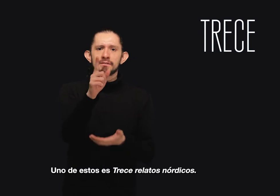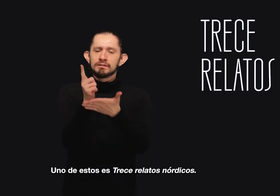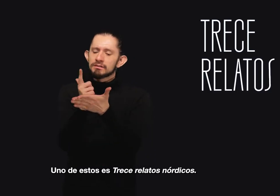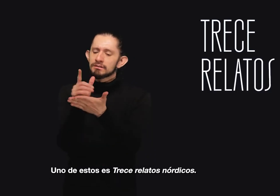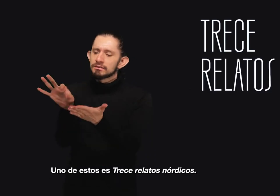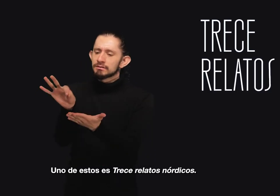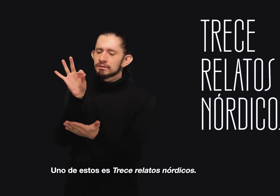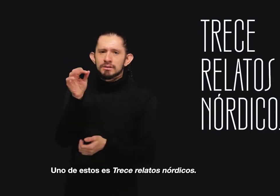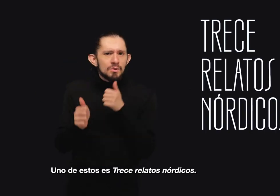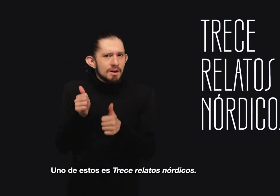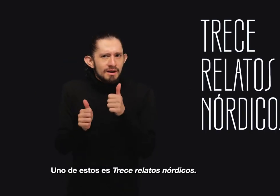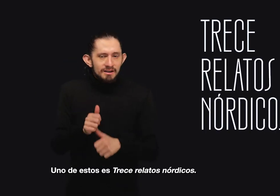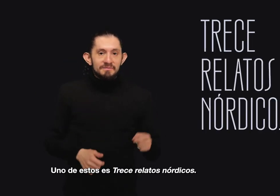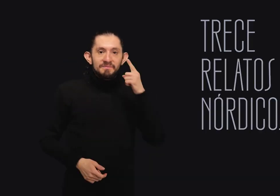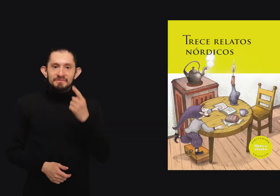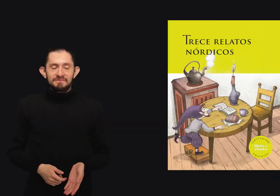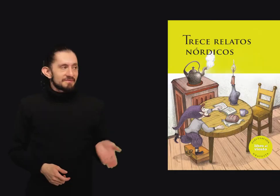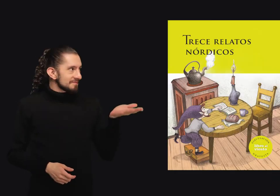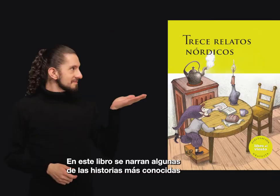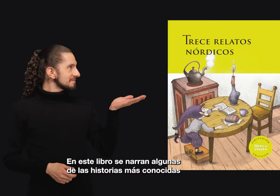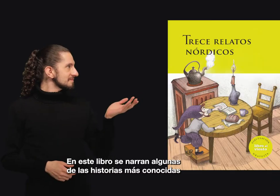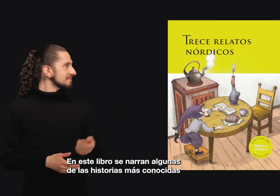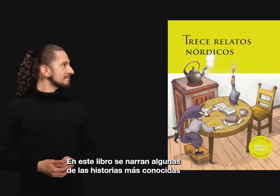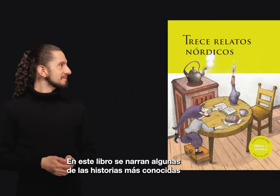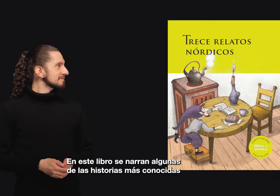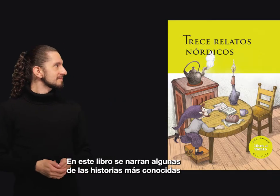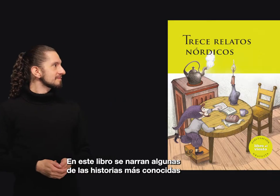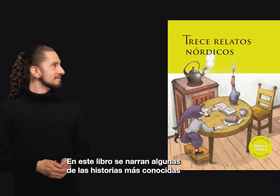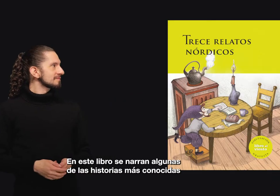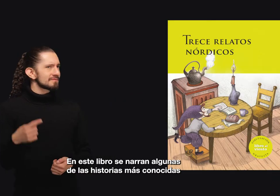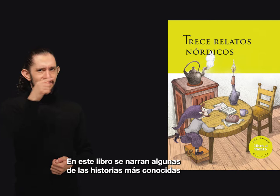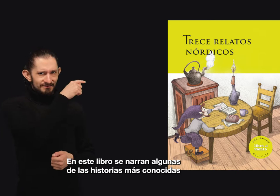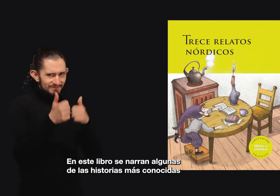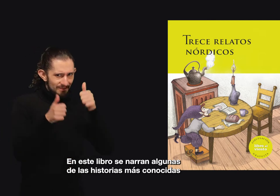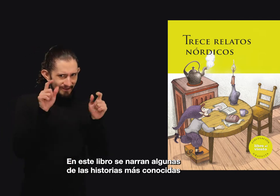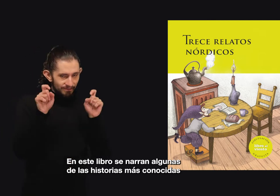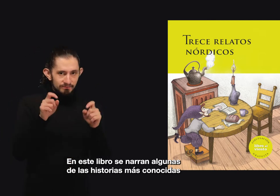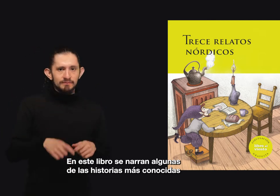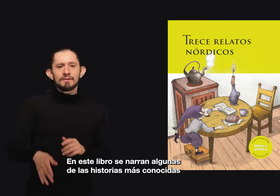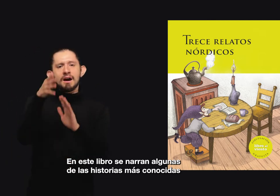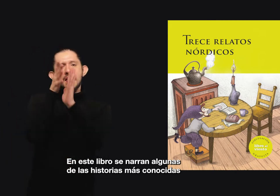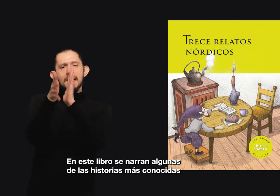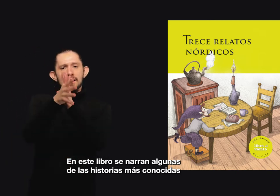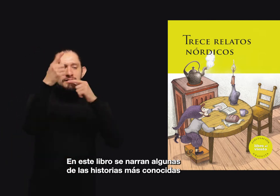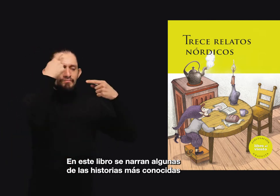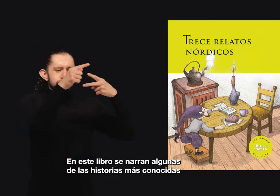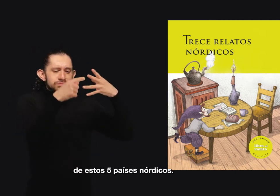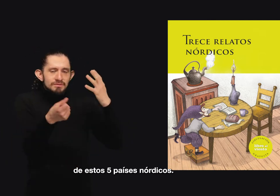Trece Relatos Nórdicos. En este libro se narran algunas de las historias más conocidas de